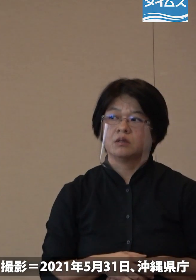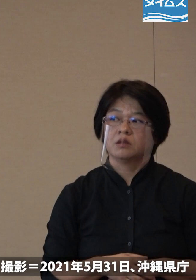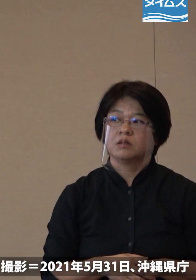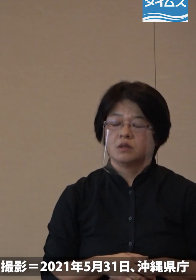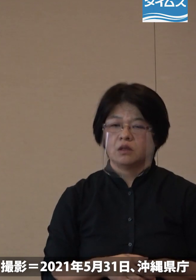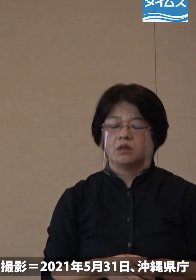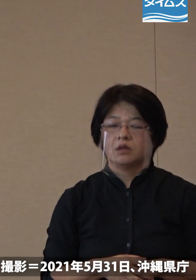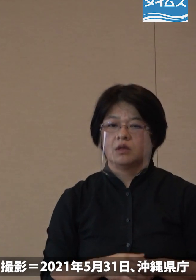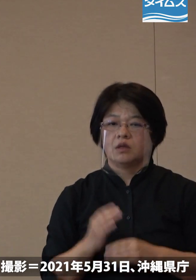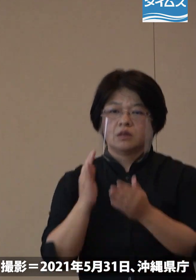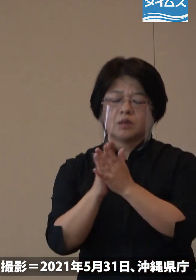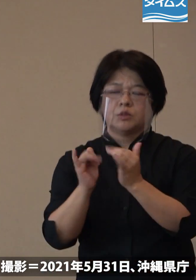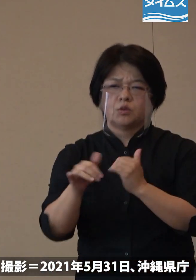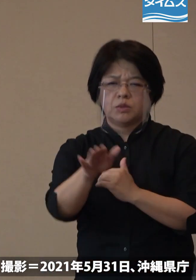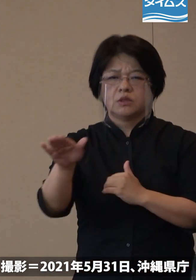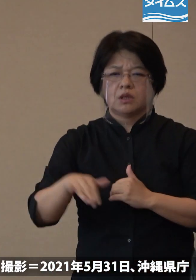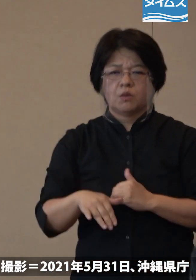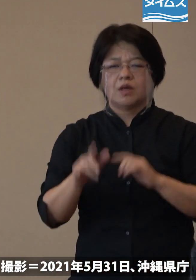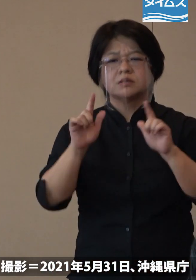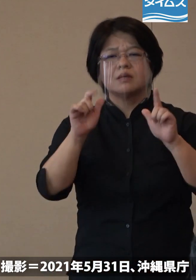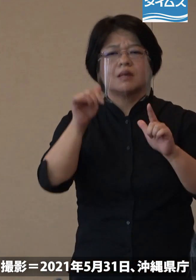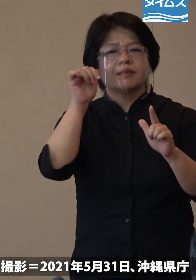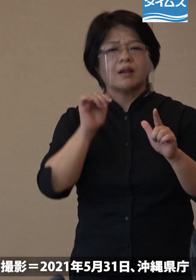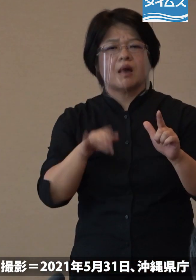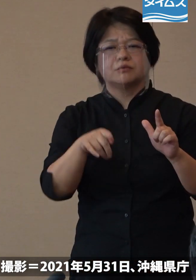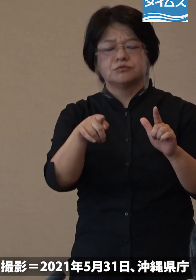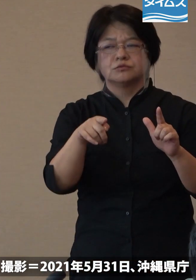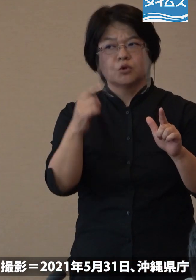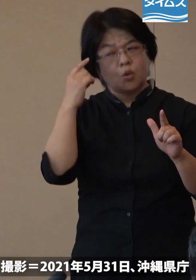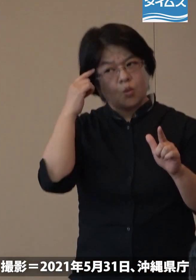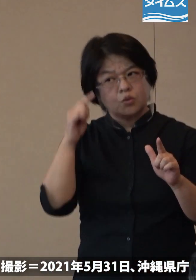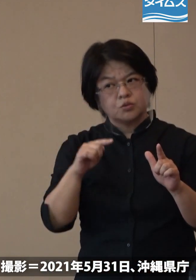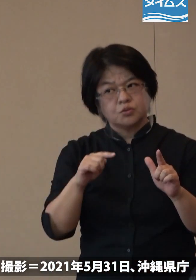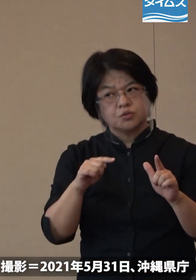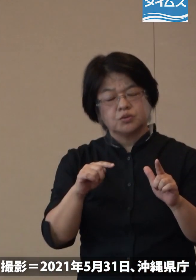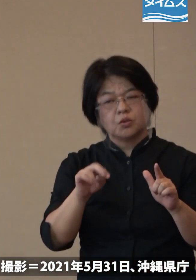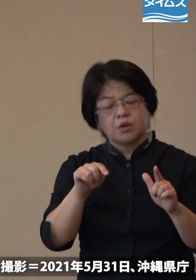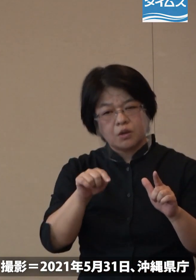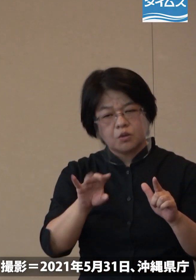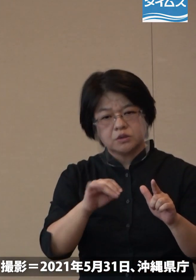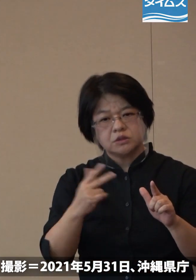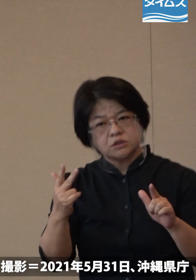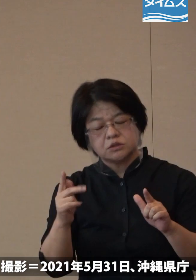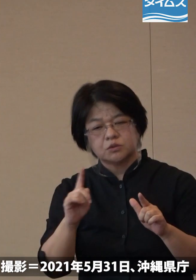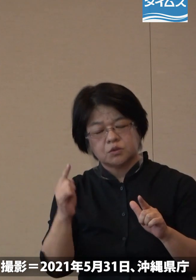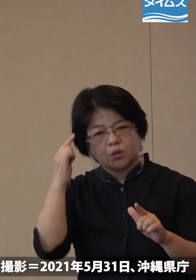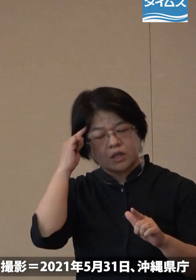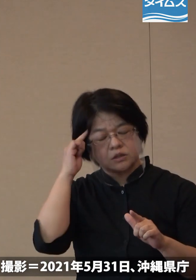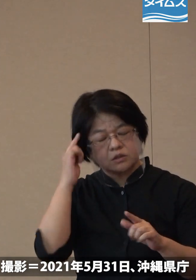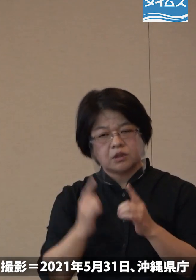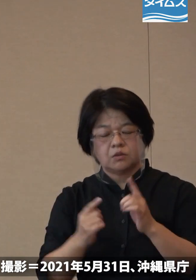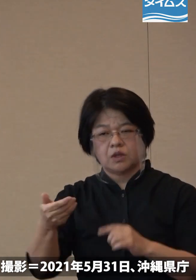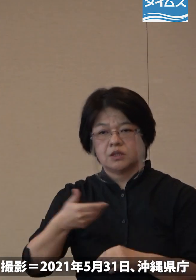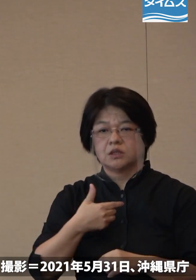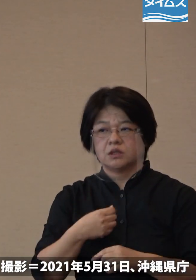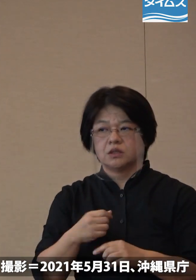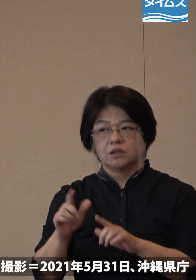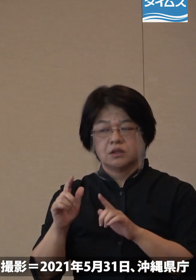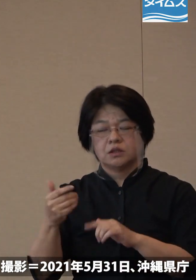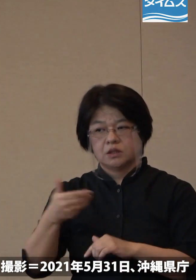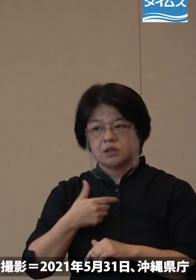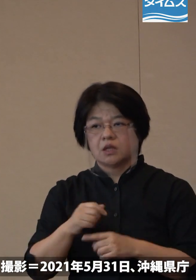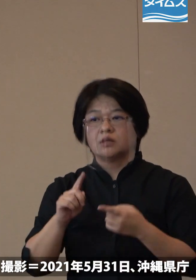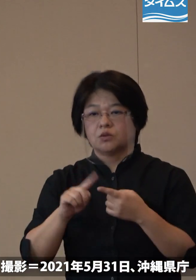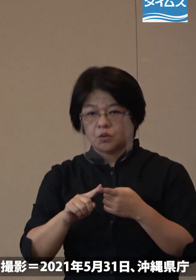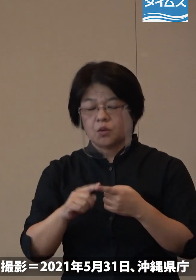言慣れみたいな感覚を回しとして感じていらっしゃれば、教えていただきたいなと、もしそうであれば、残りの3